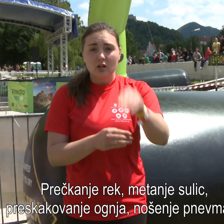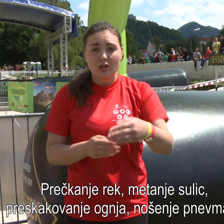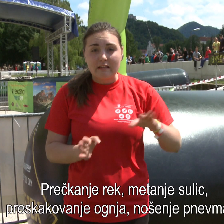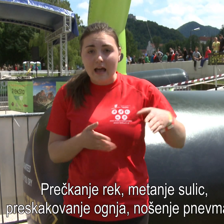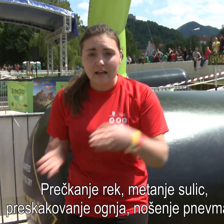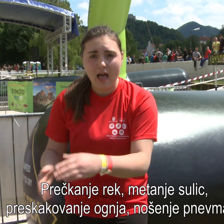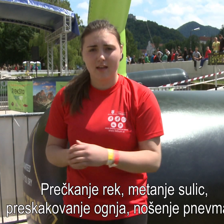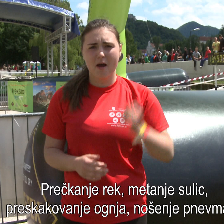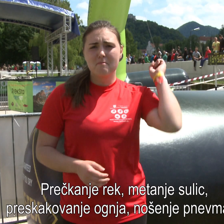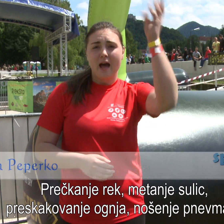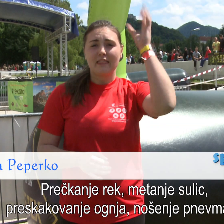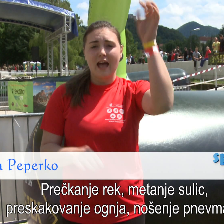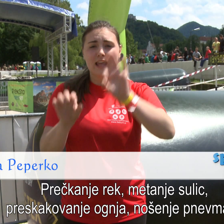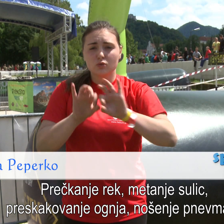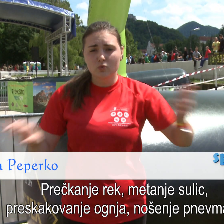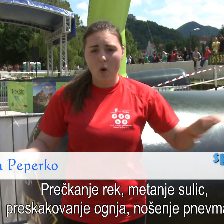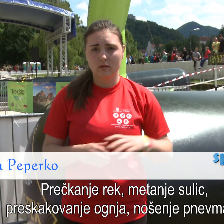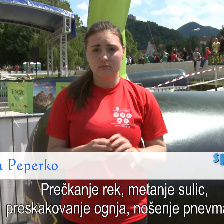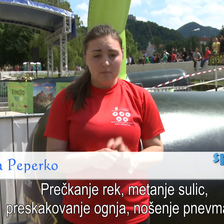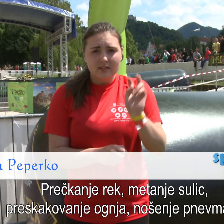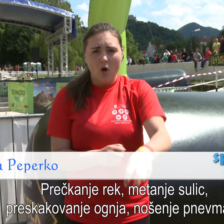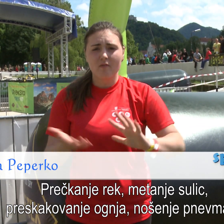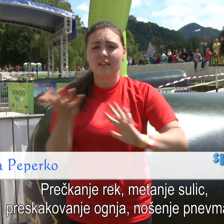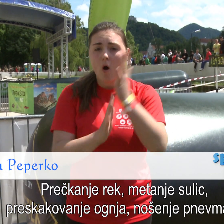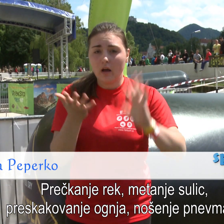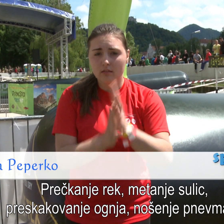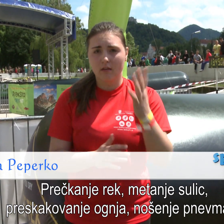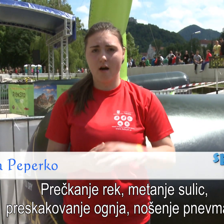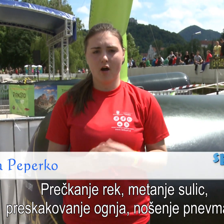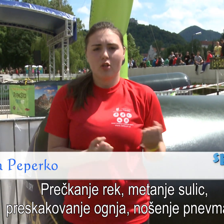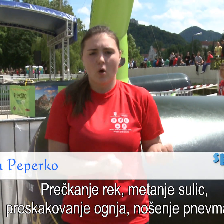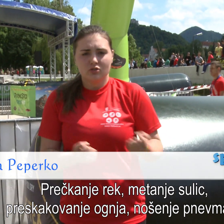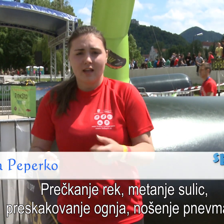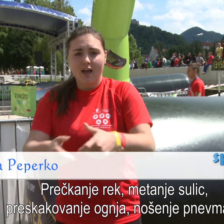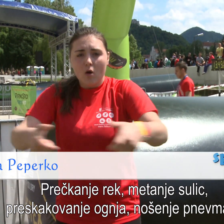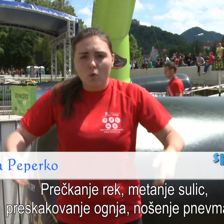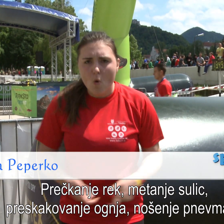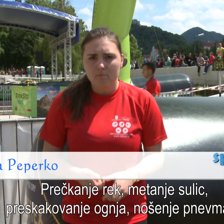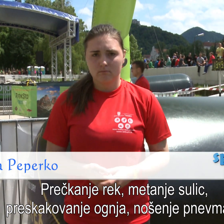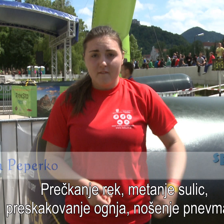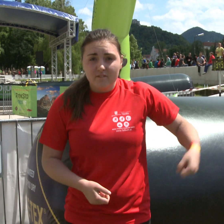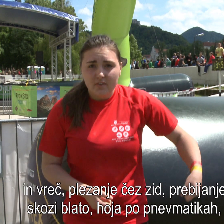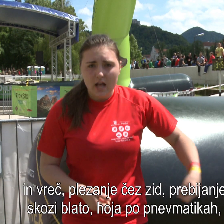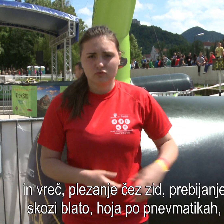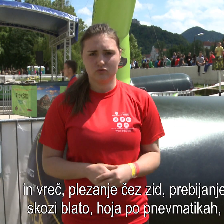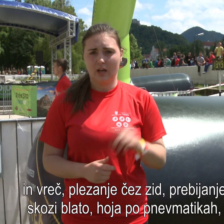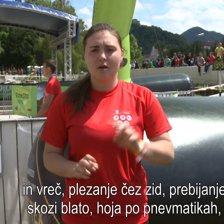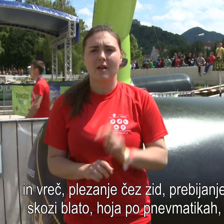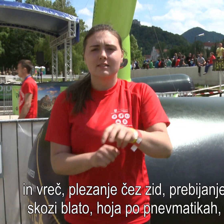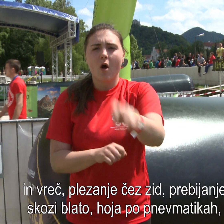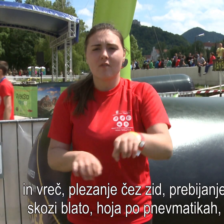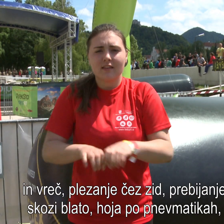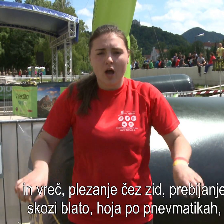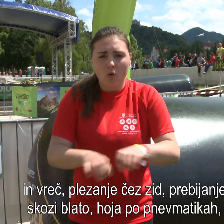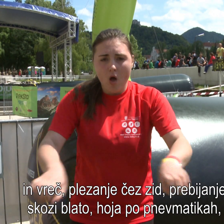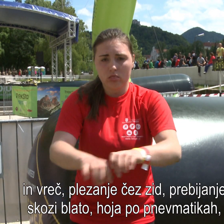Posnet bo tudi filmček. Filmček bo na voljo nekje v sredini junija. Ekipa je snemala na 8 lokacijah. Danes